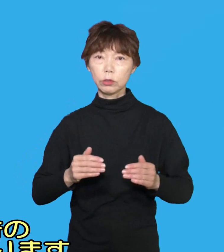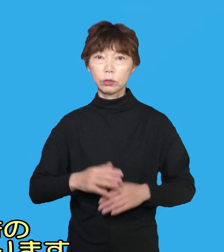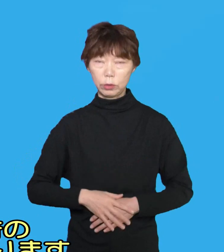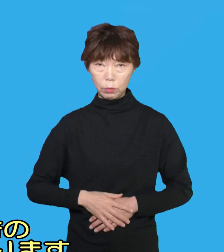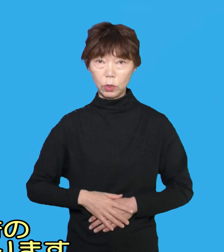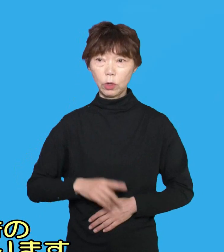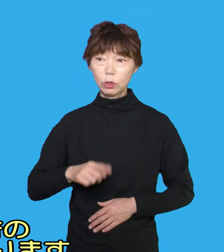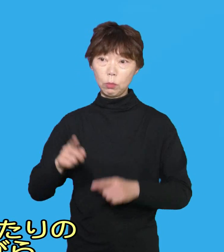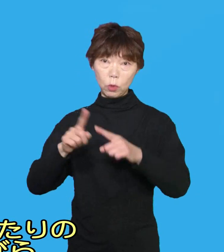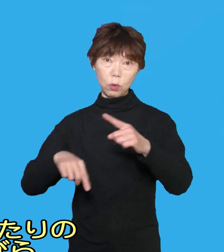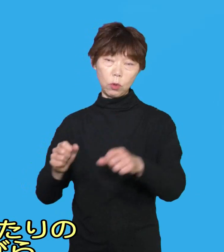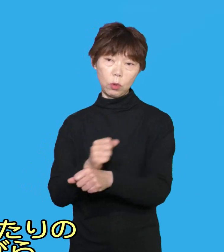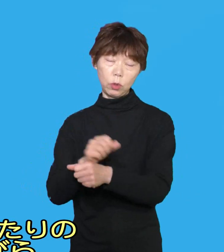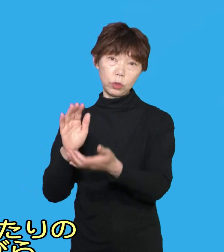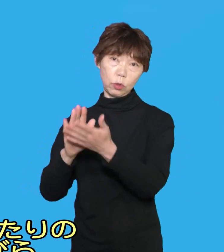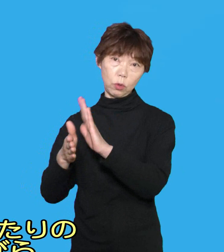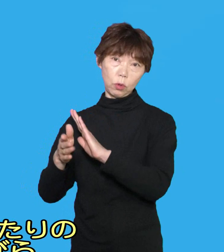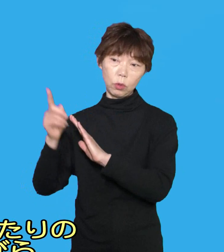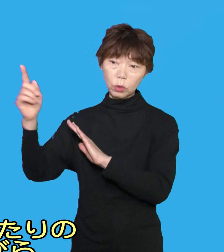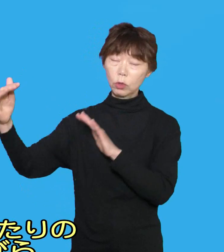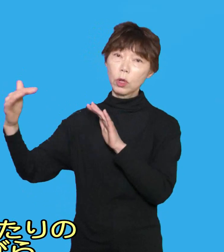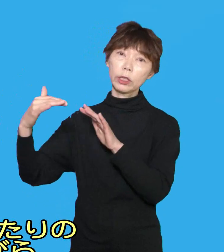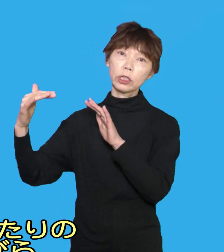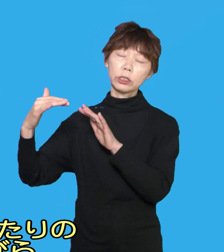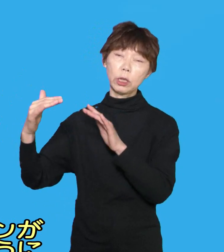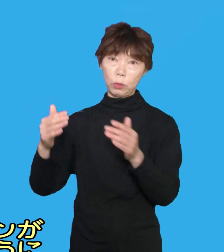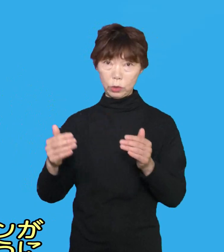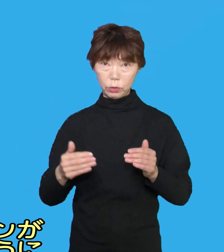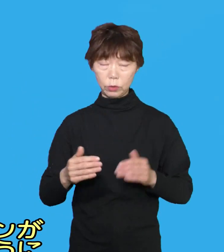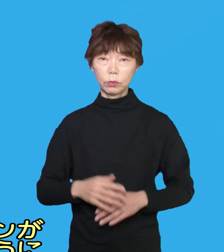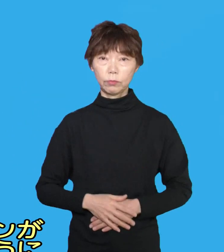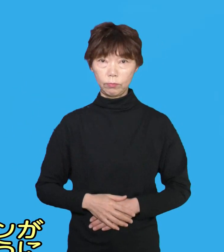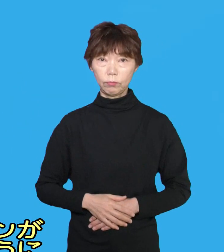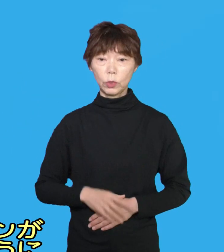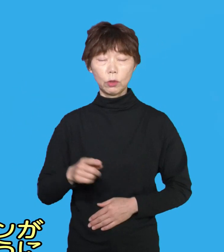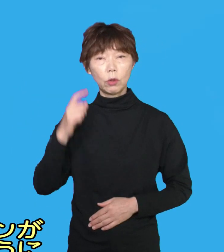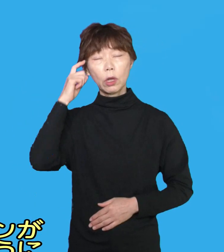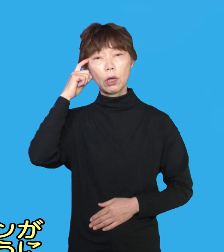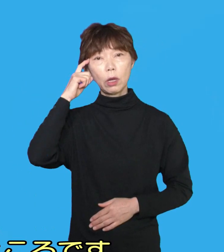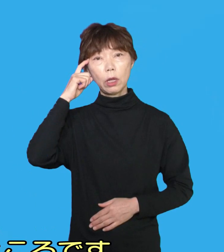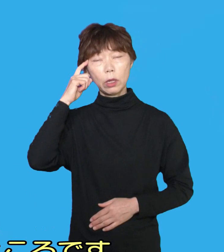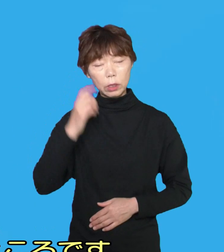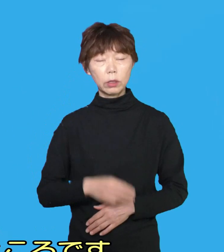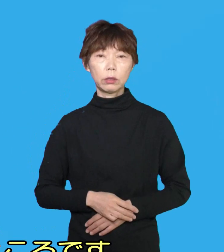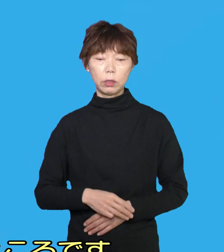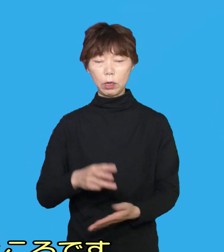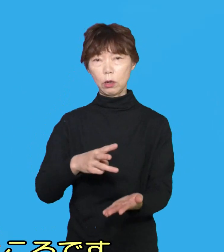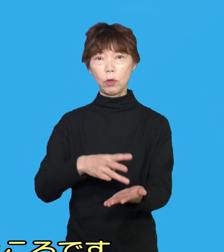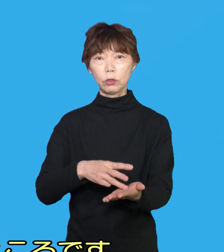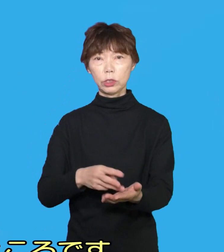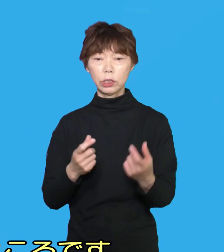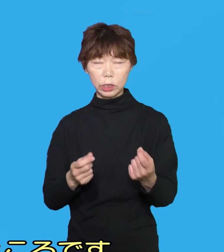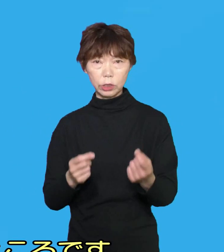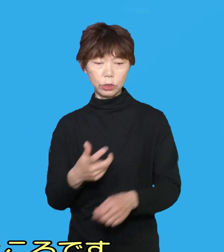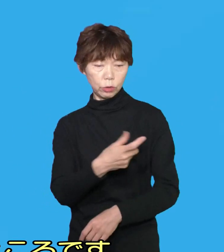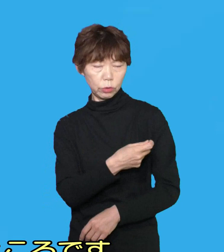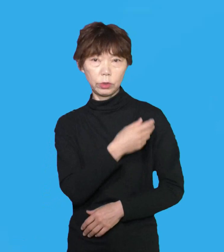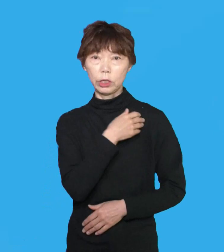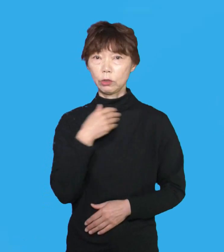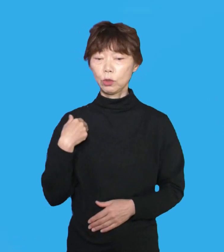もなります。ですからそのあたりの状況を踏まえながら適切にワクチンが接種できるように準備を進めているところです。